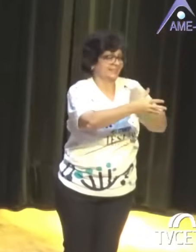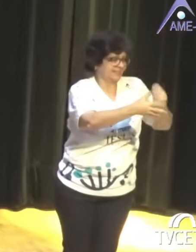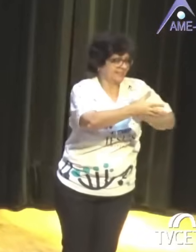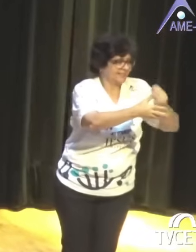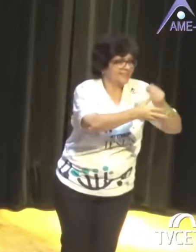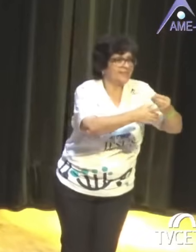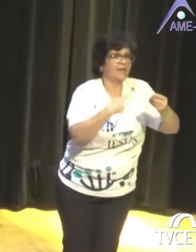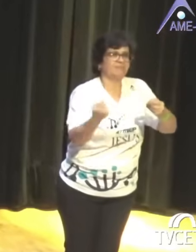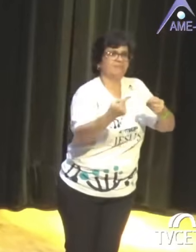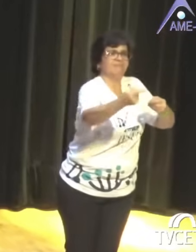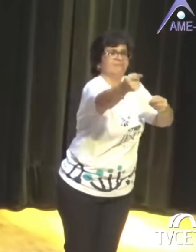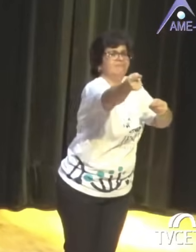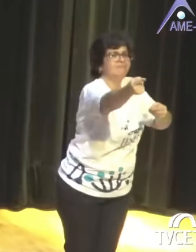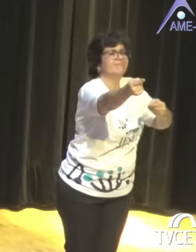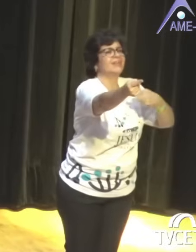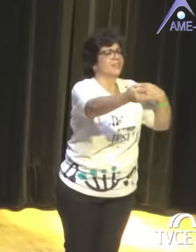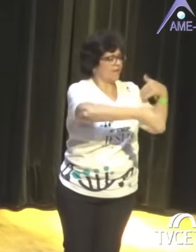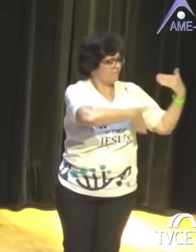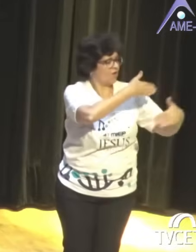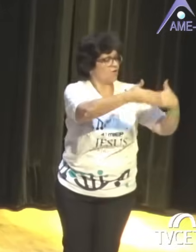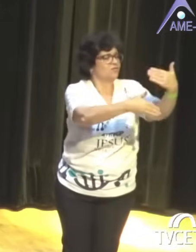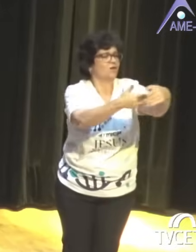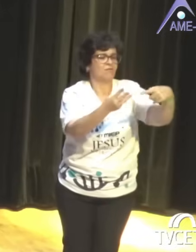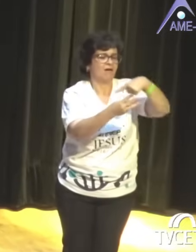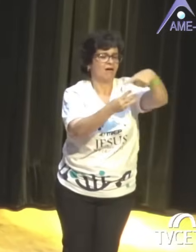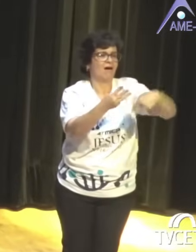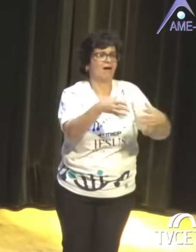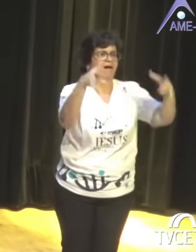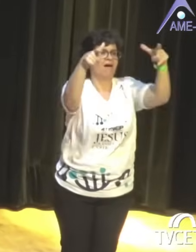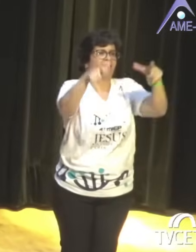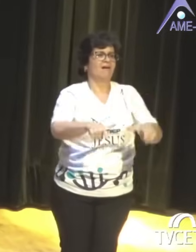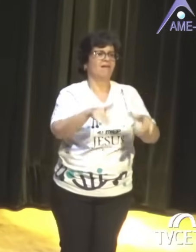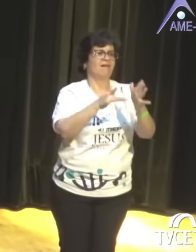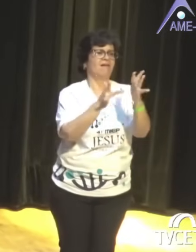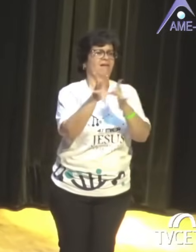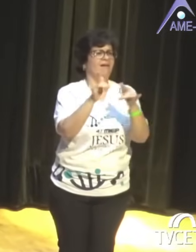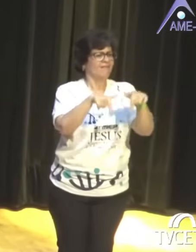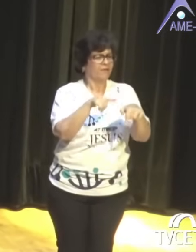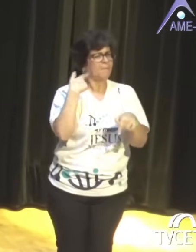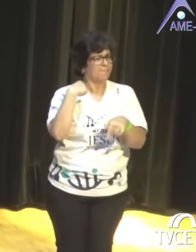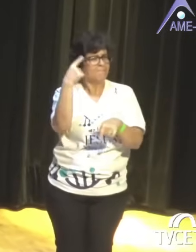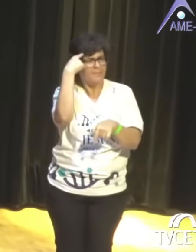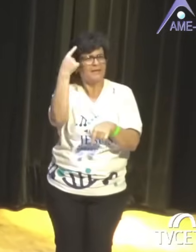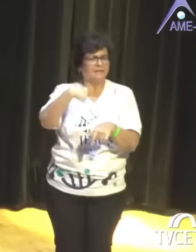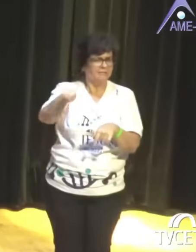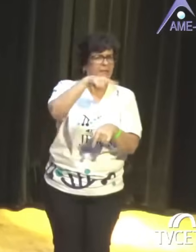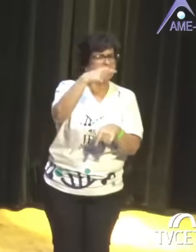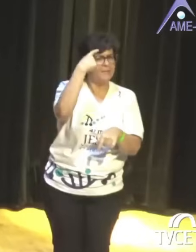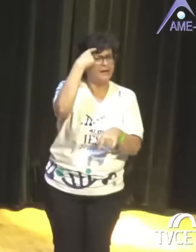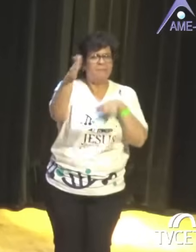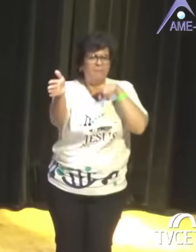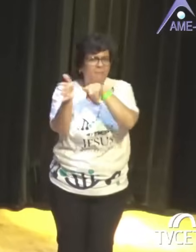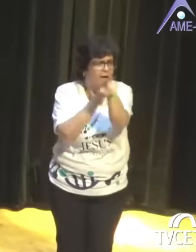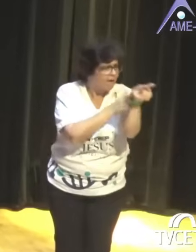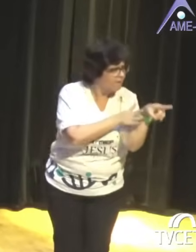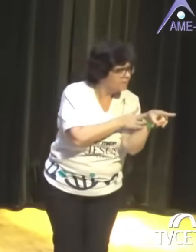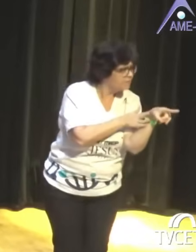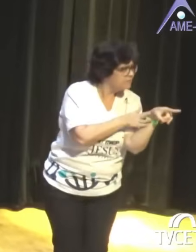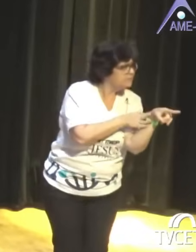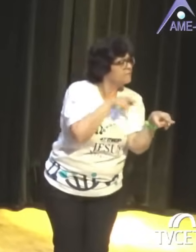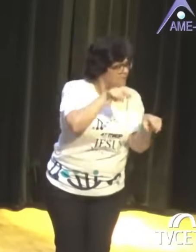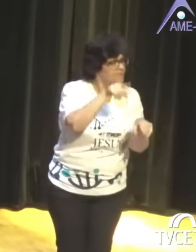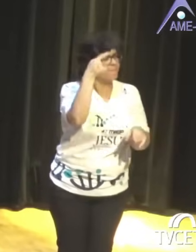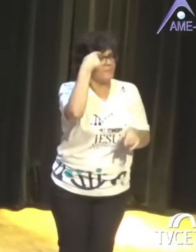uma eternidade e no contexto da evolução então eu te digo você acha eu vou perguntar aqui